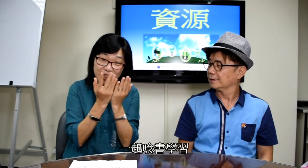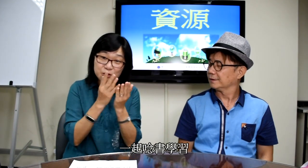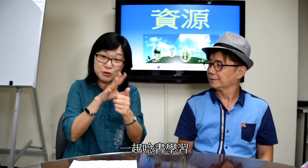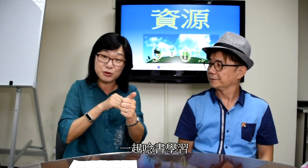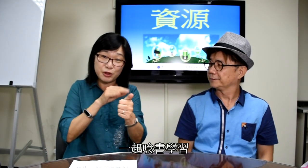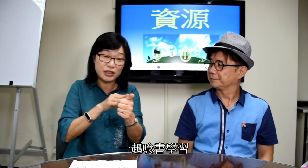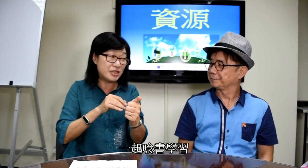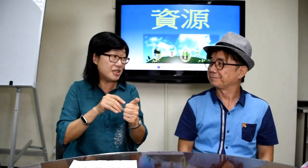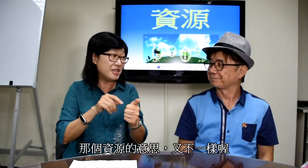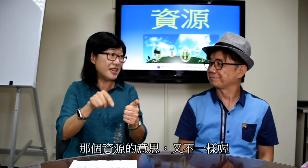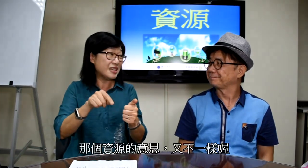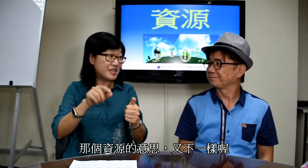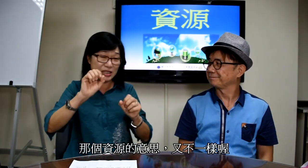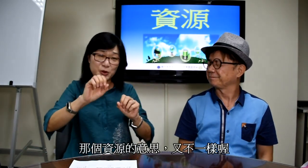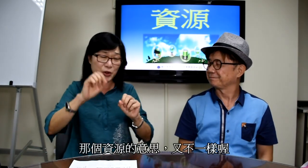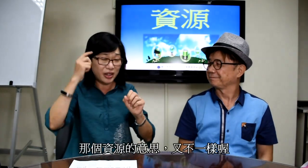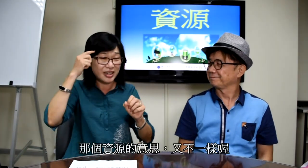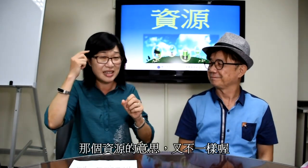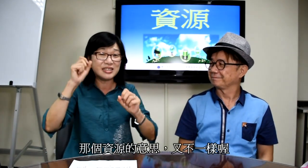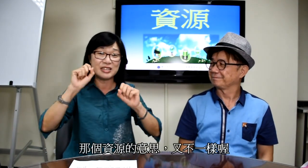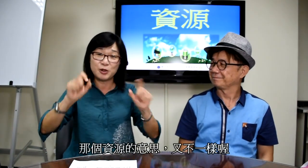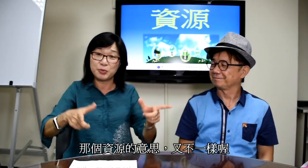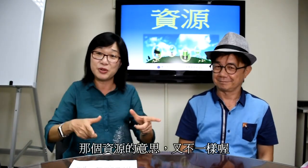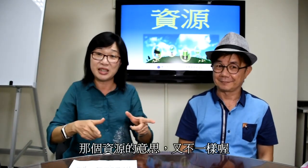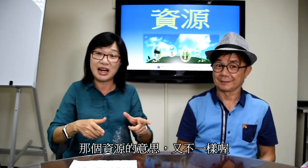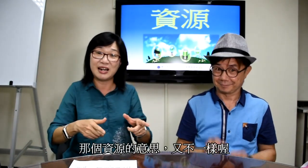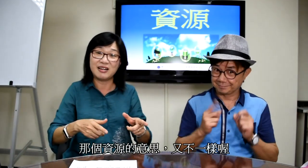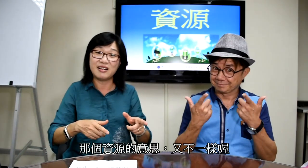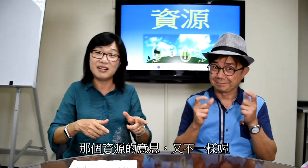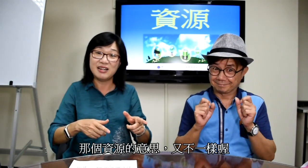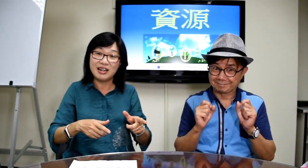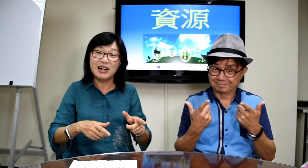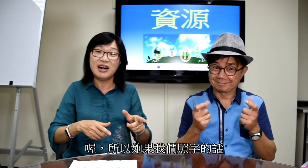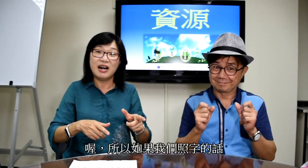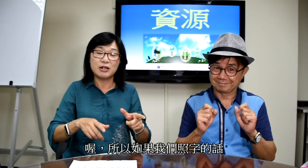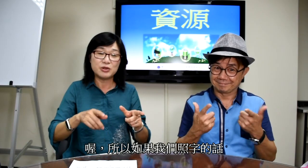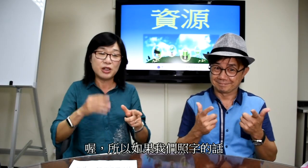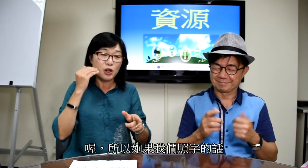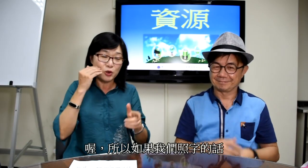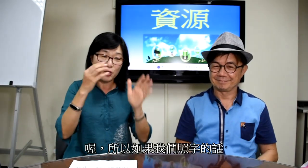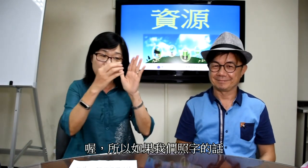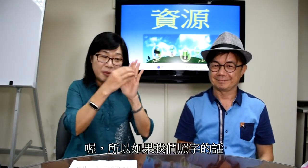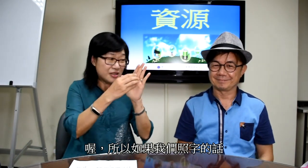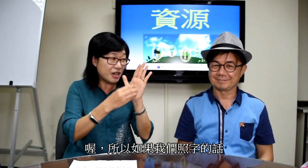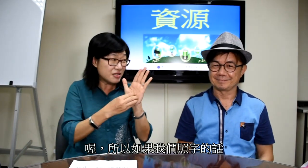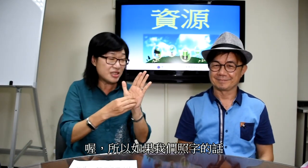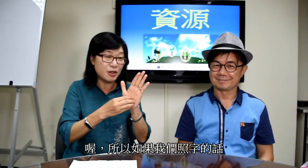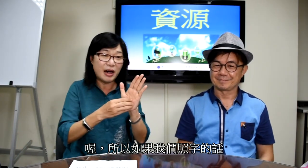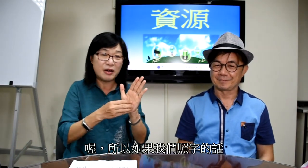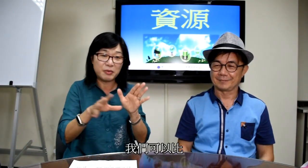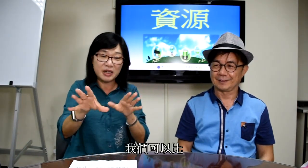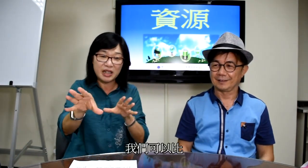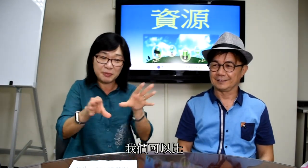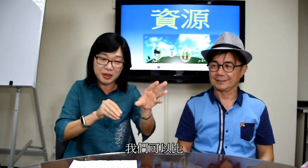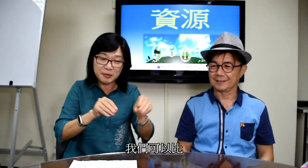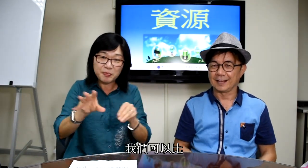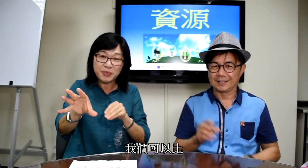书学习，那个资源的意思又不一样哦。好，所以如果我们造字的话，我们可以比